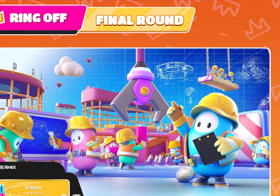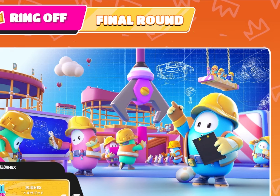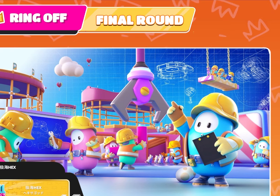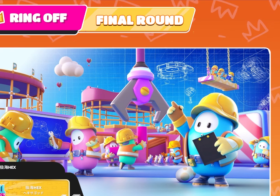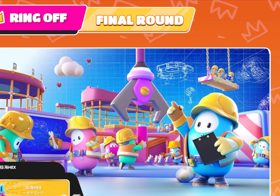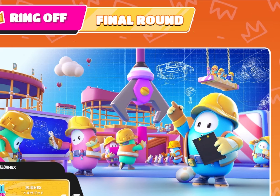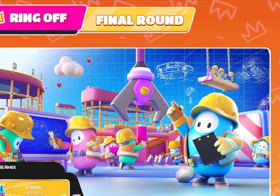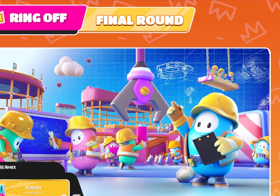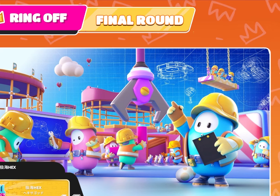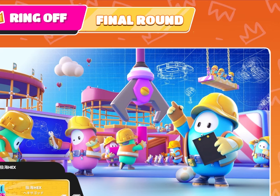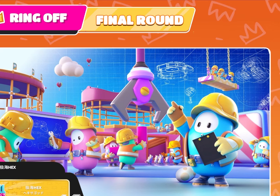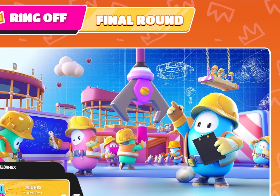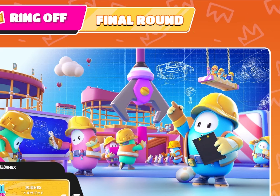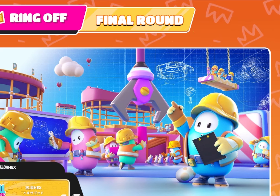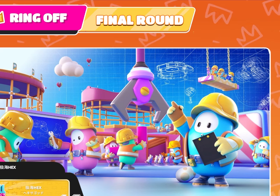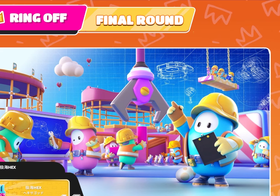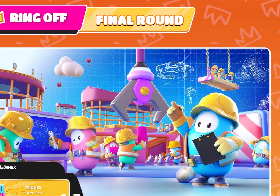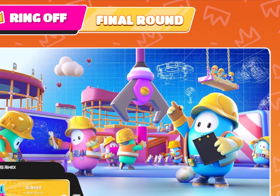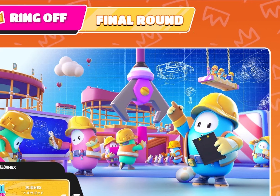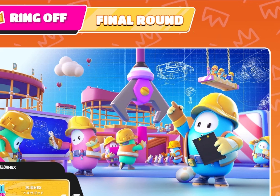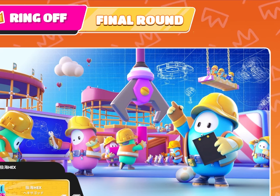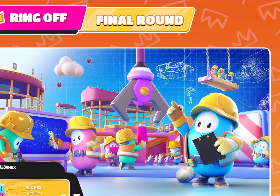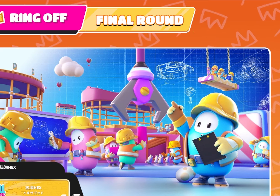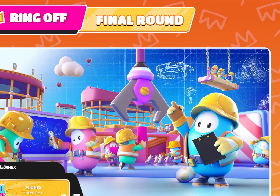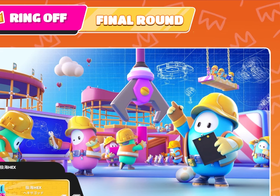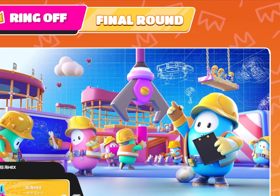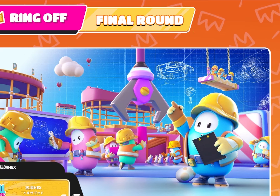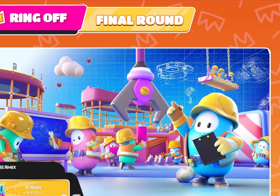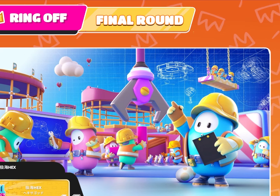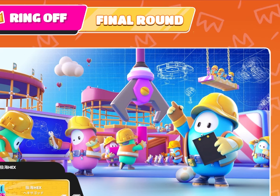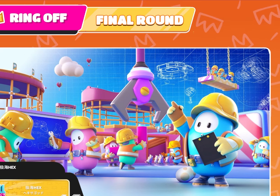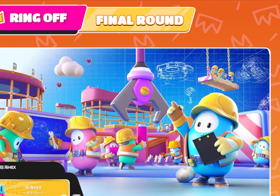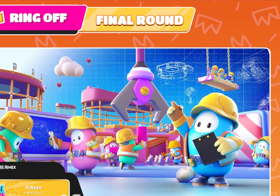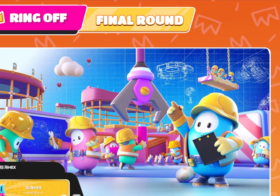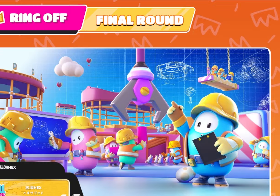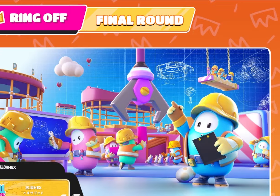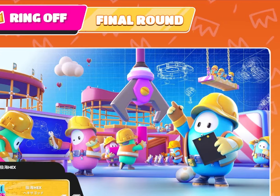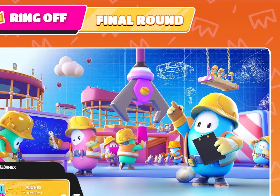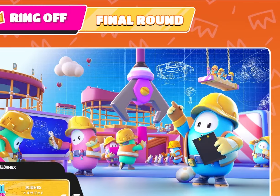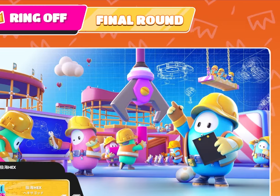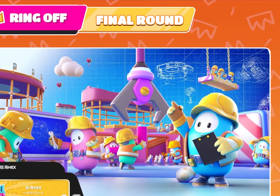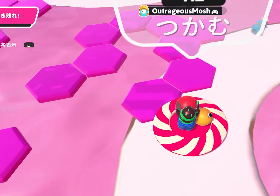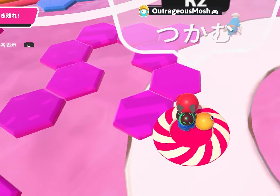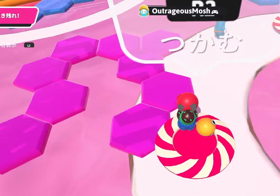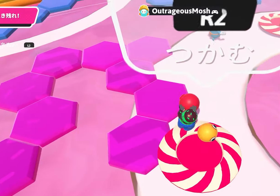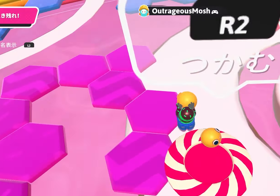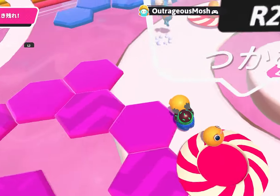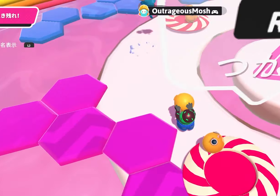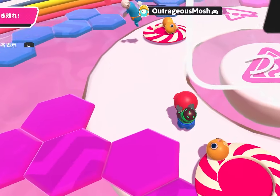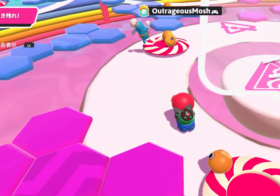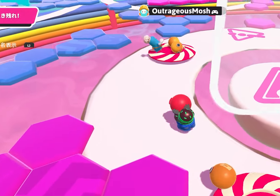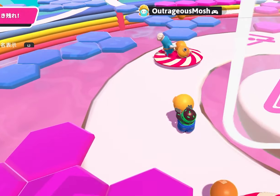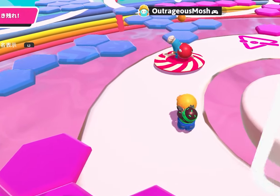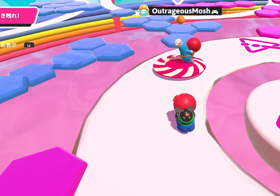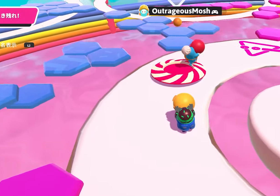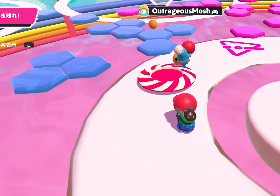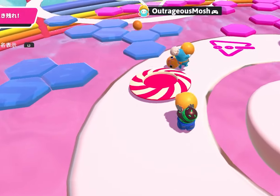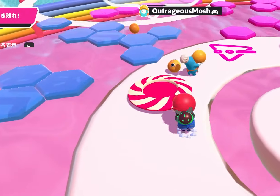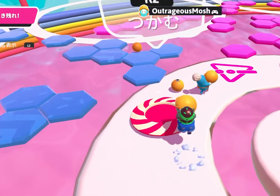って小さな隙間とかもすぐ入っていくじゃないですか救助に向いてるなってそうですねあとお